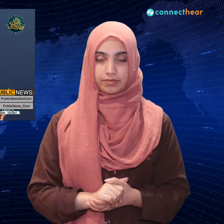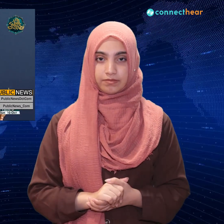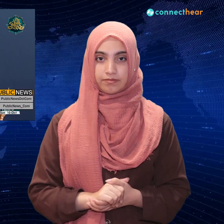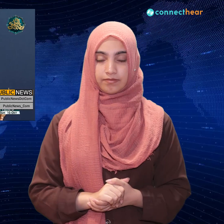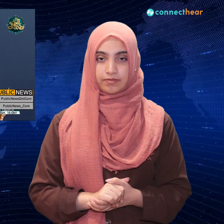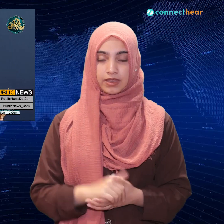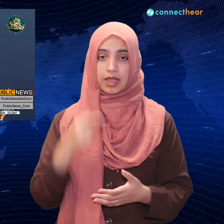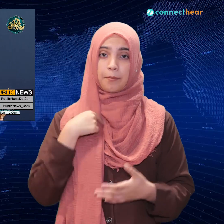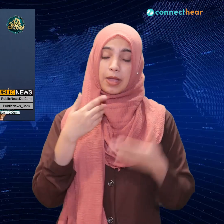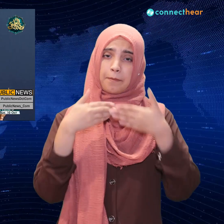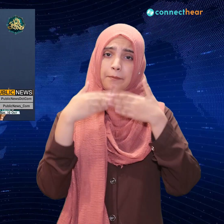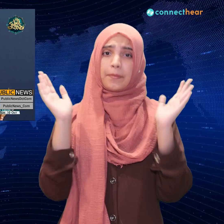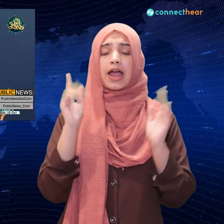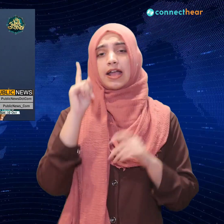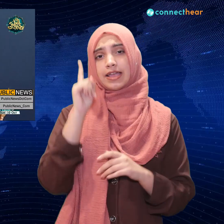بڑا ایک